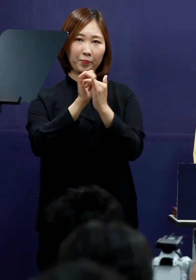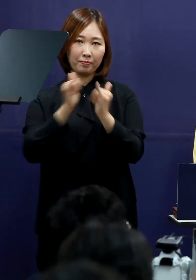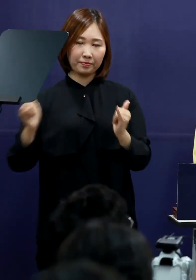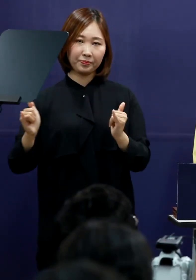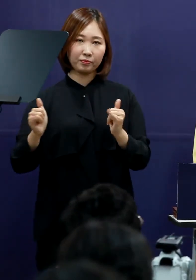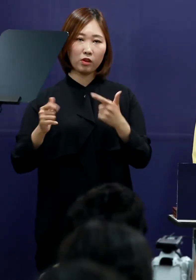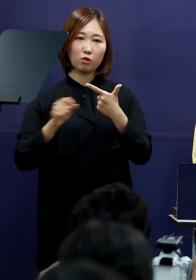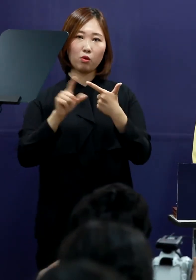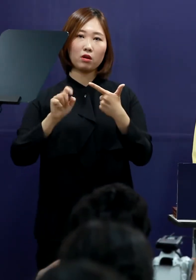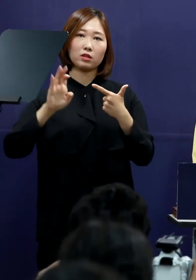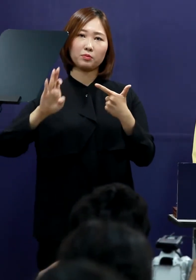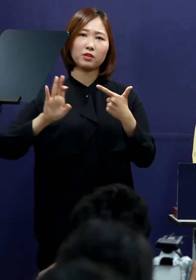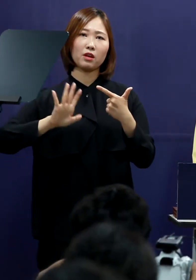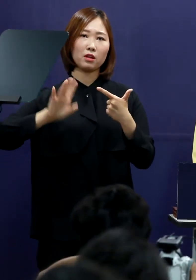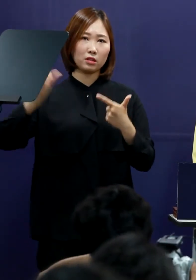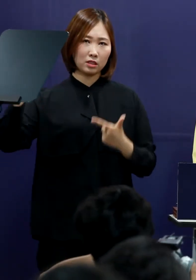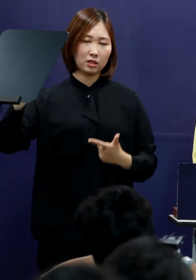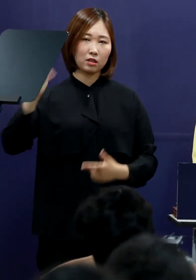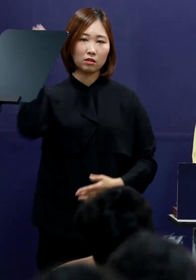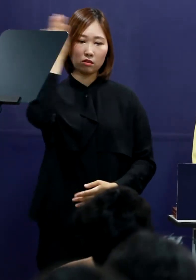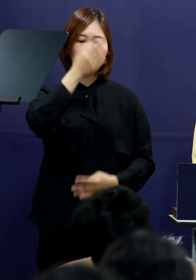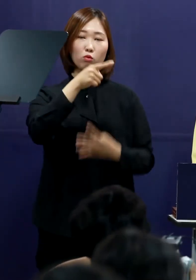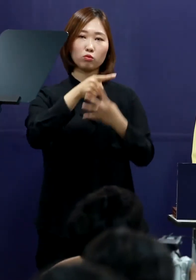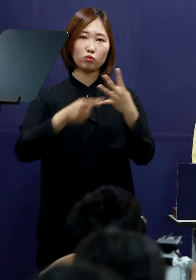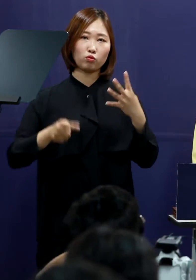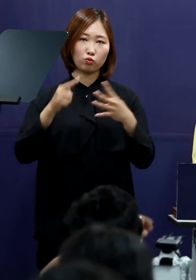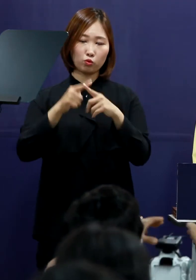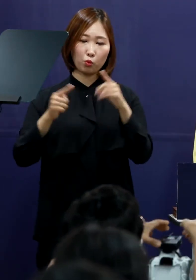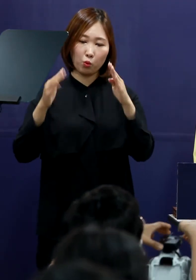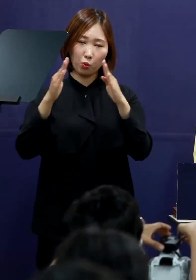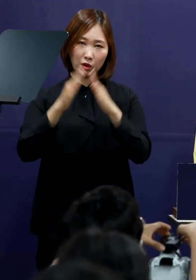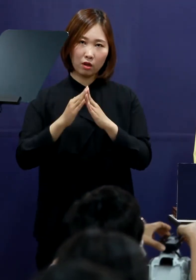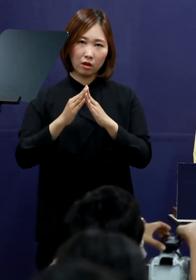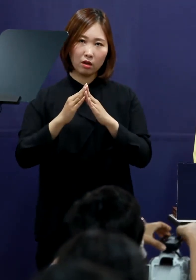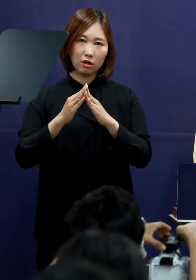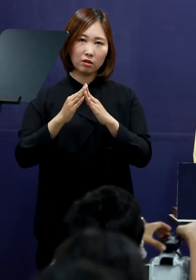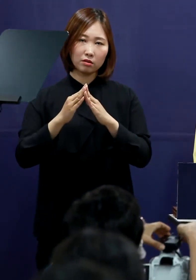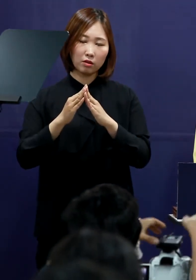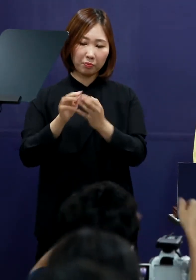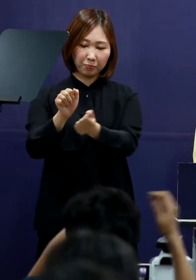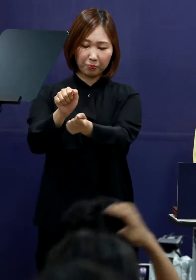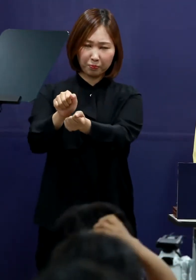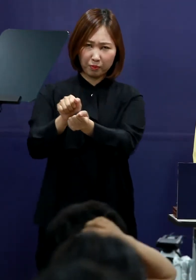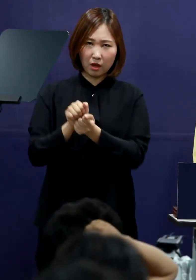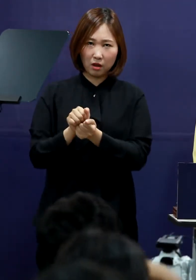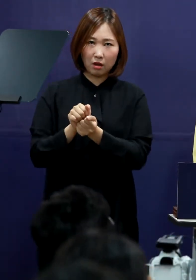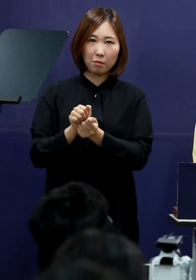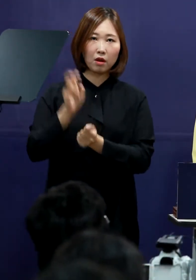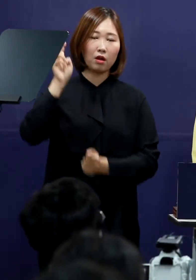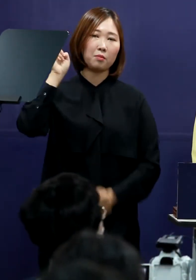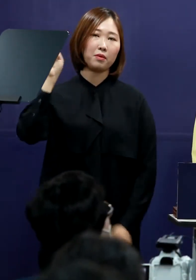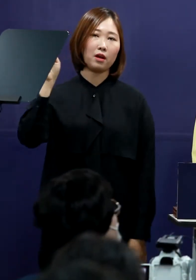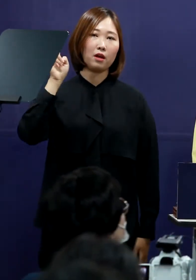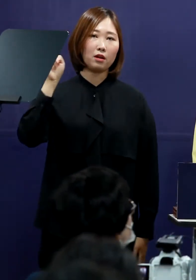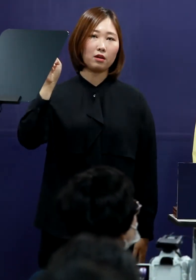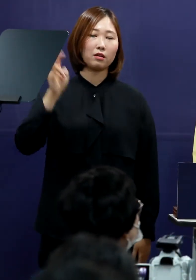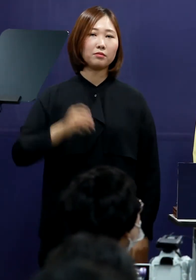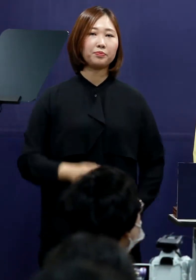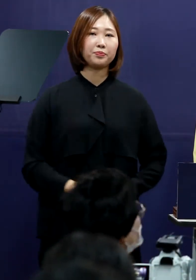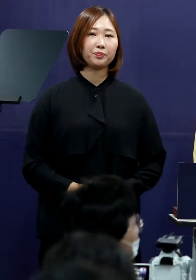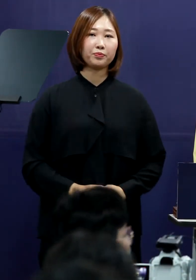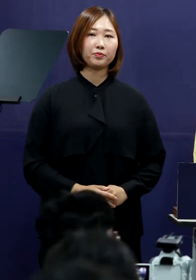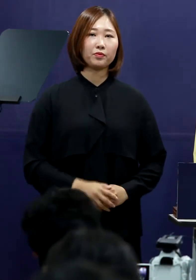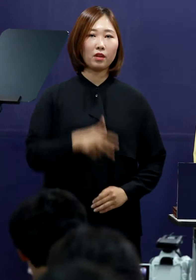14일 청주 순복음보학교회 교도원에서 감염된 것으로 추정되고 있고